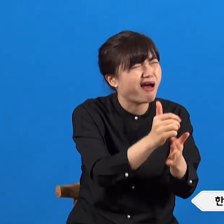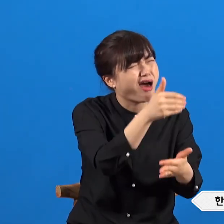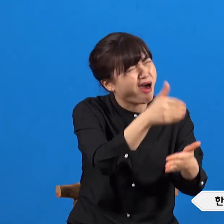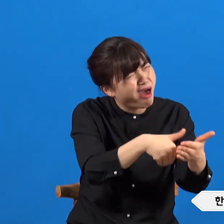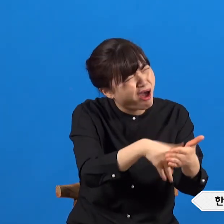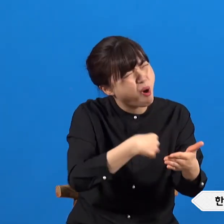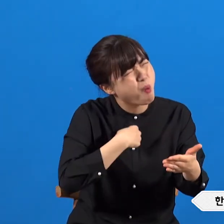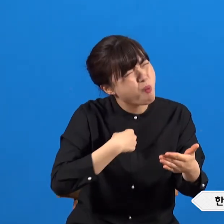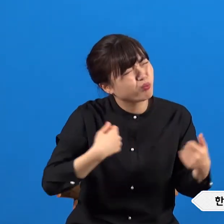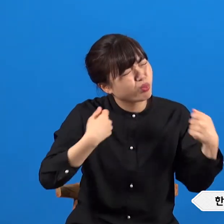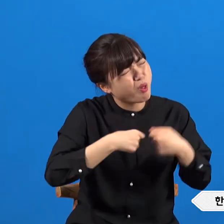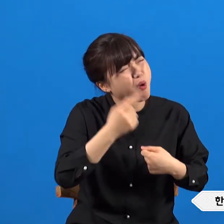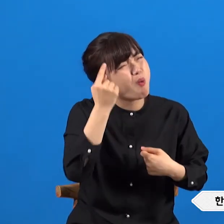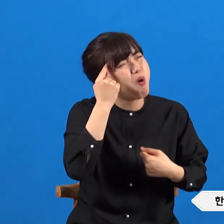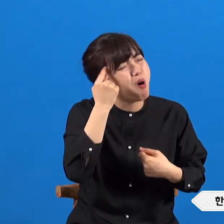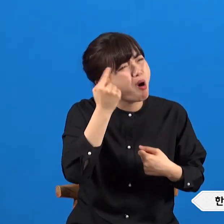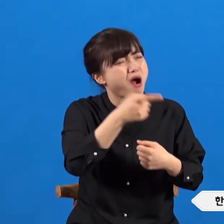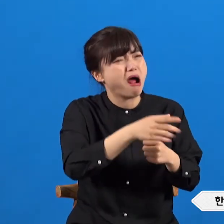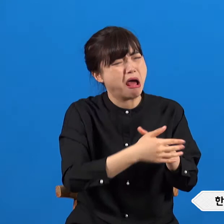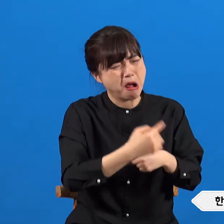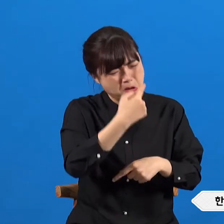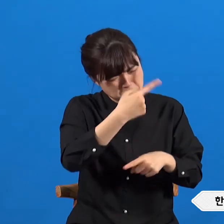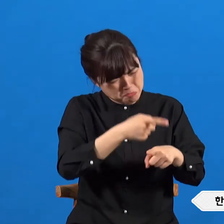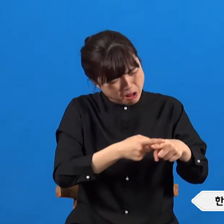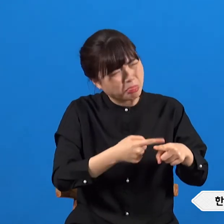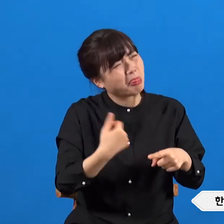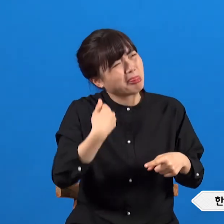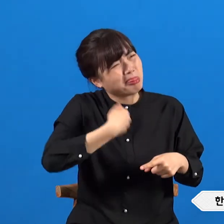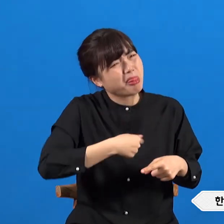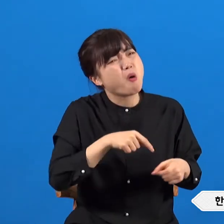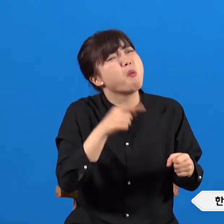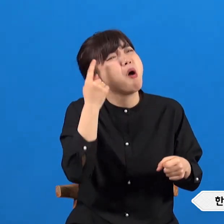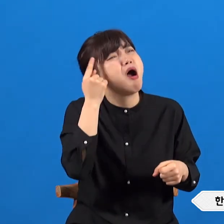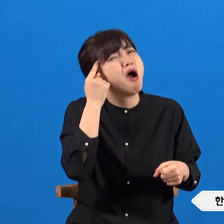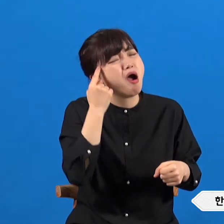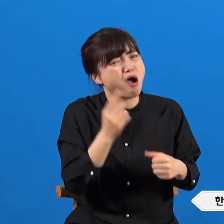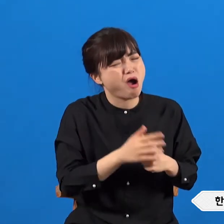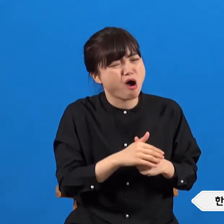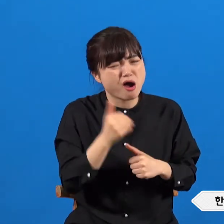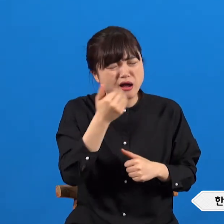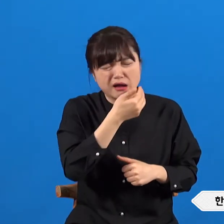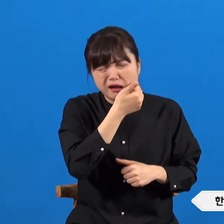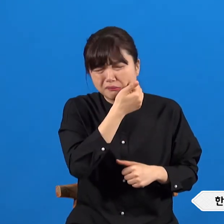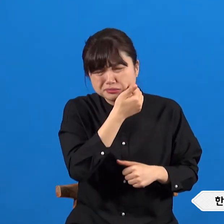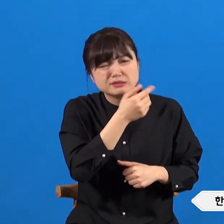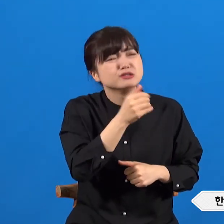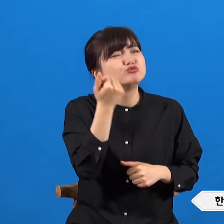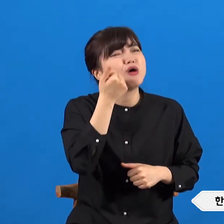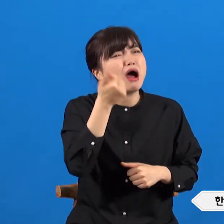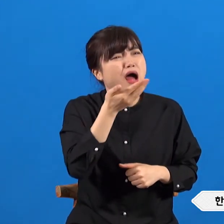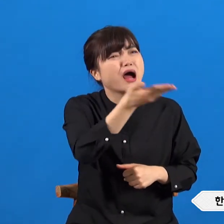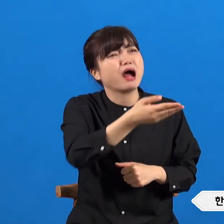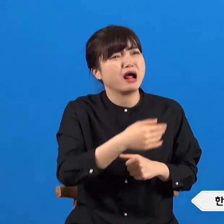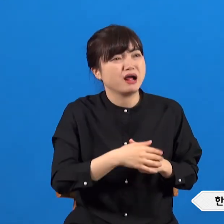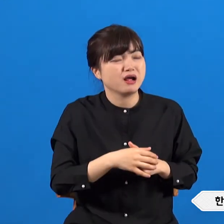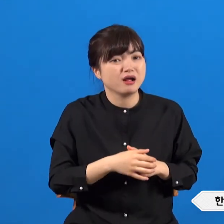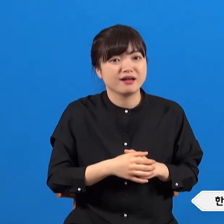낡고 헤어진 군복을, 그것도 반을 그렇게 입고 계십니까? 누가 그것을 주님께 드렸습니까?